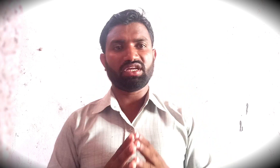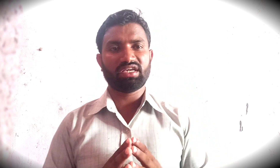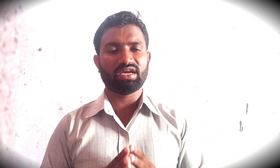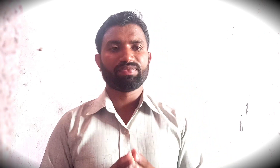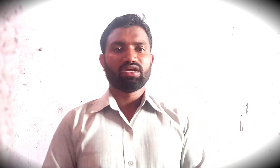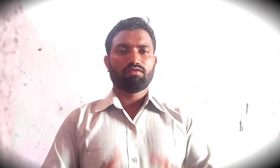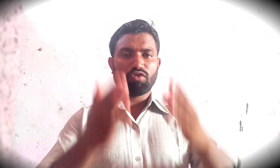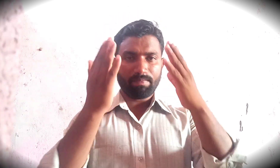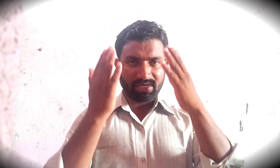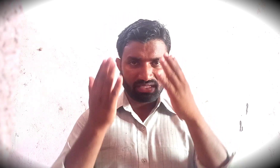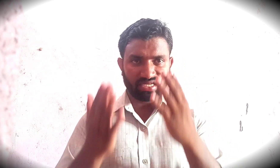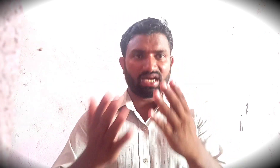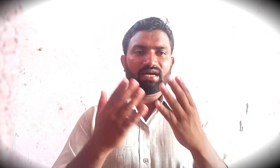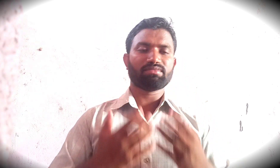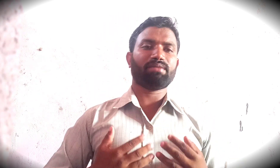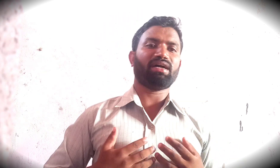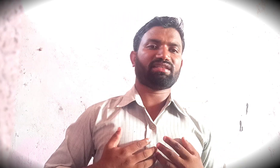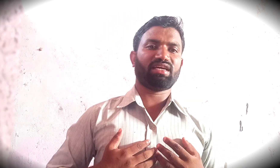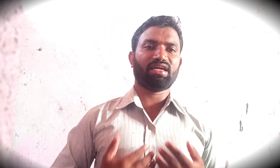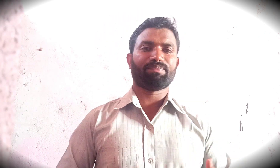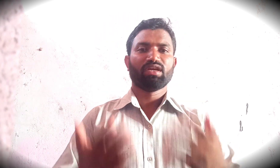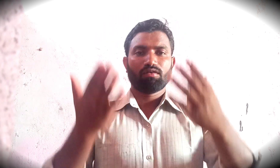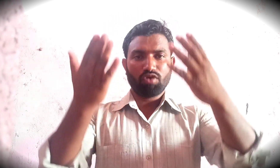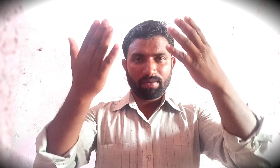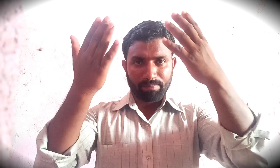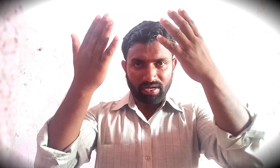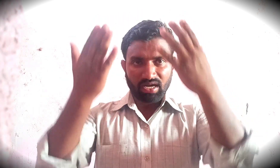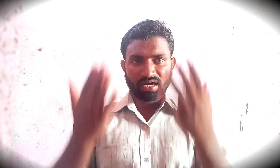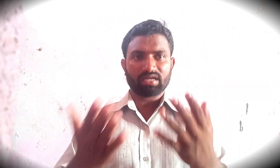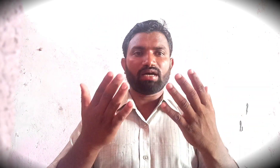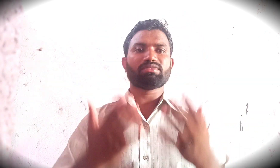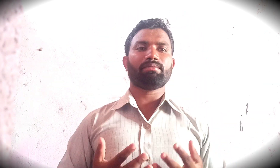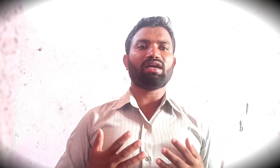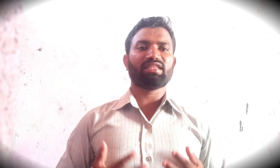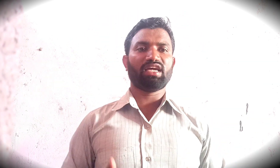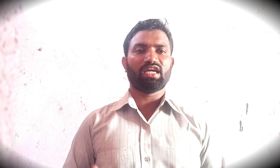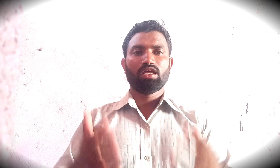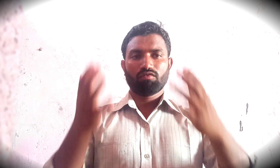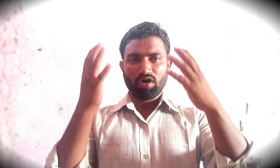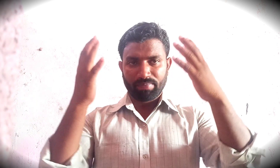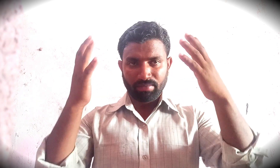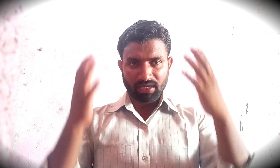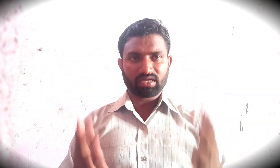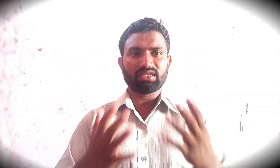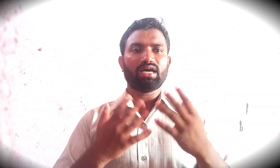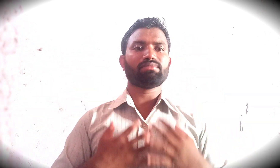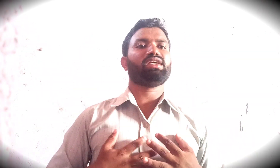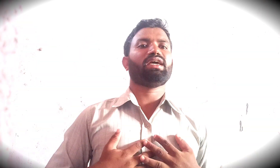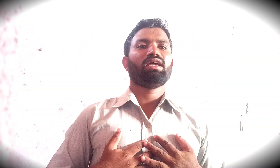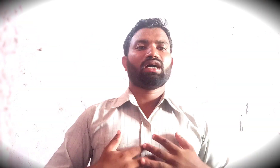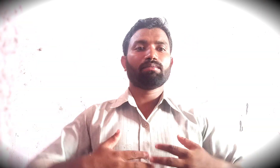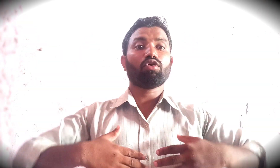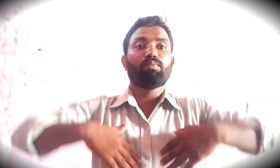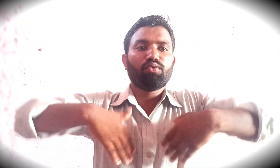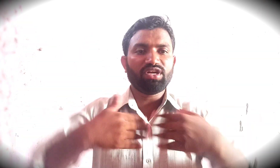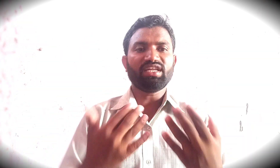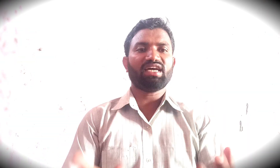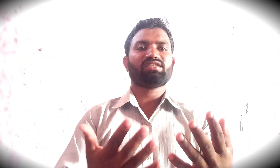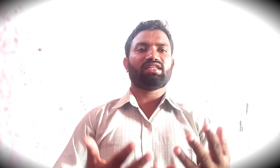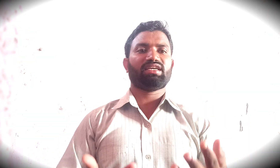देखिए, वो अपने अधिकार हमसे बांटते हैं, वो अपना हक हमसे बांटते हैं, वो अपनी बरकत हमसे हमको पूरी देना चाहते हैं।